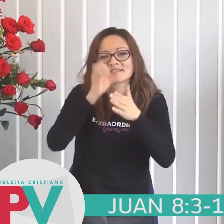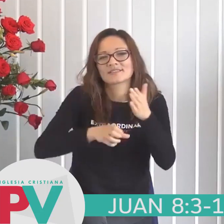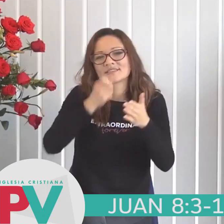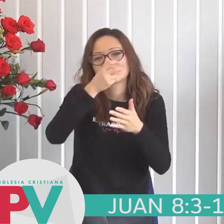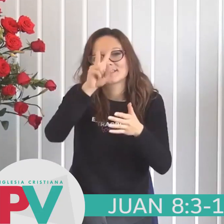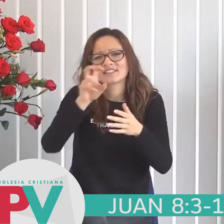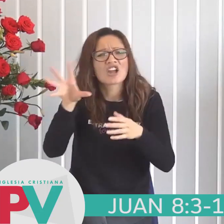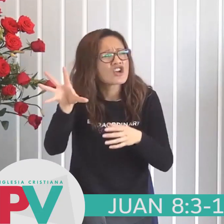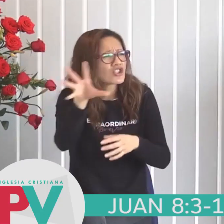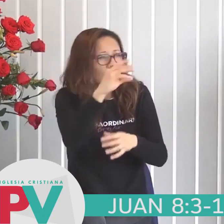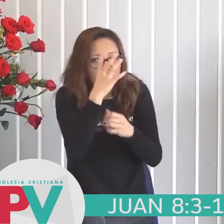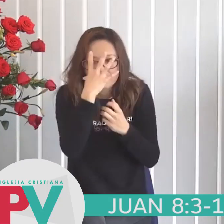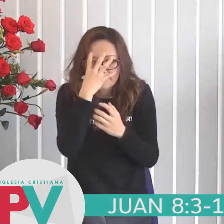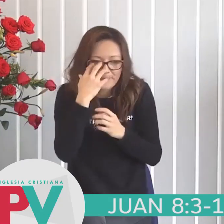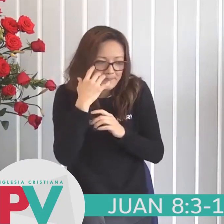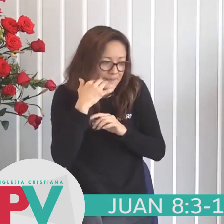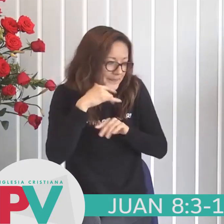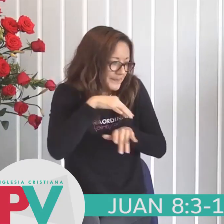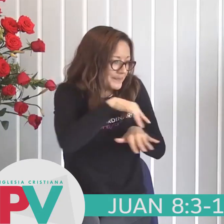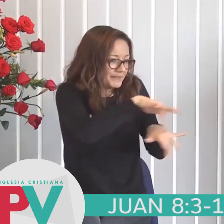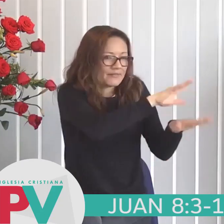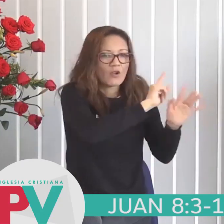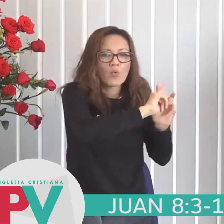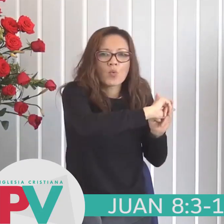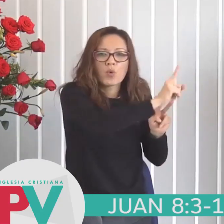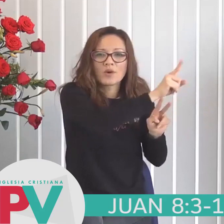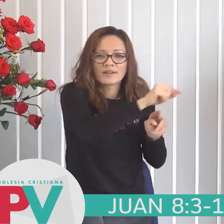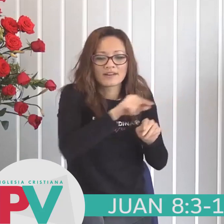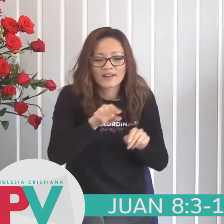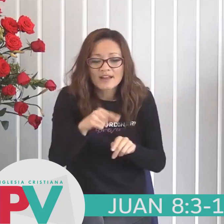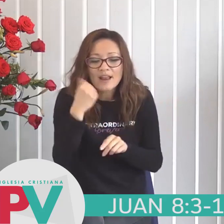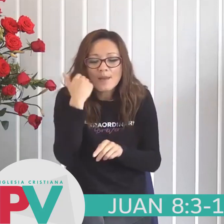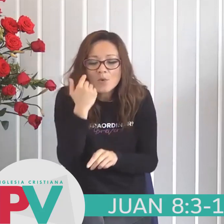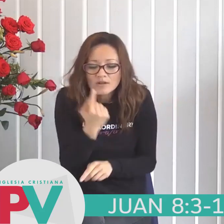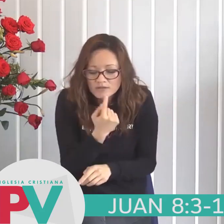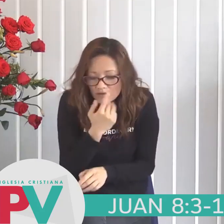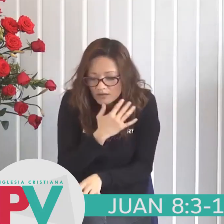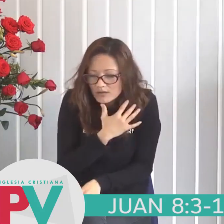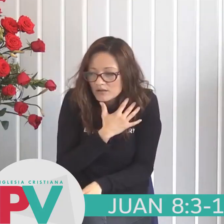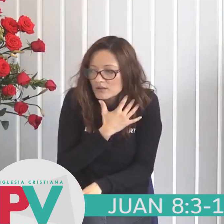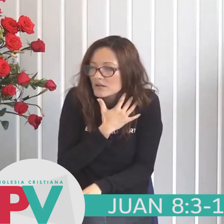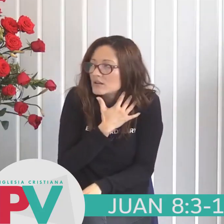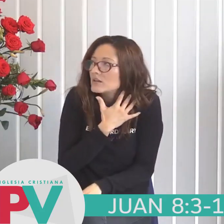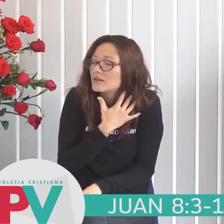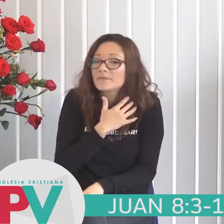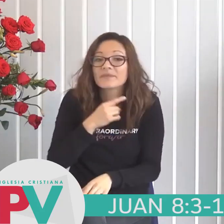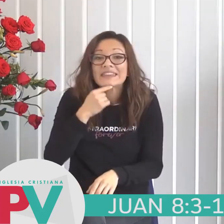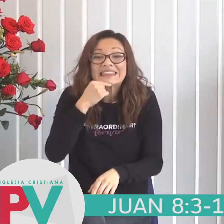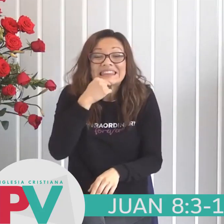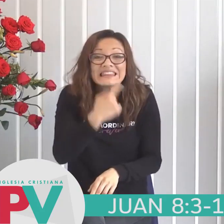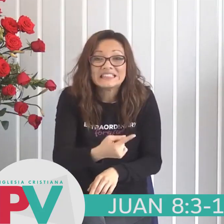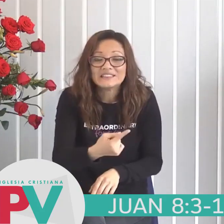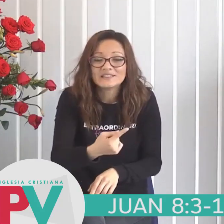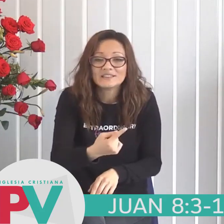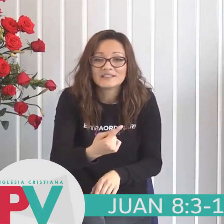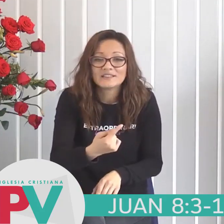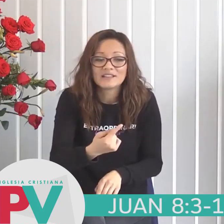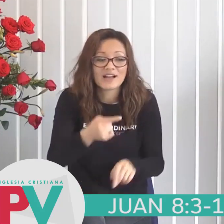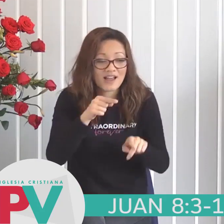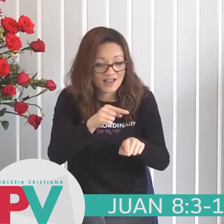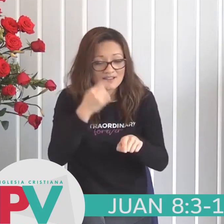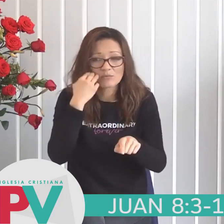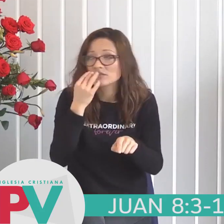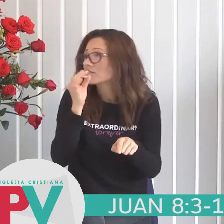Todos se fueron avergonzados. Y ahora la mujer, ¿cómo quedó? Dice, ella